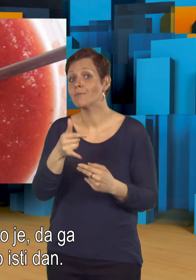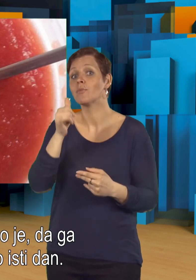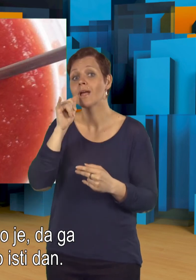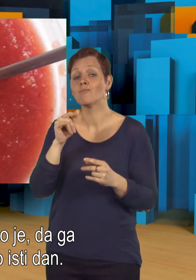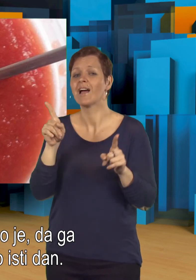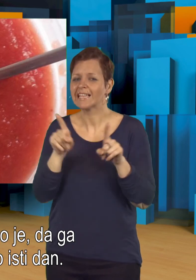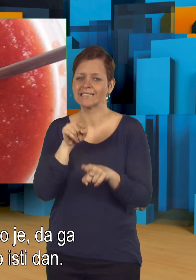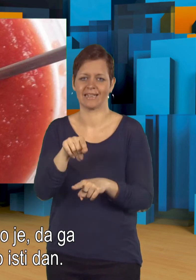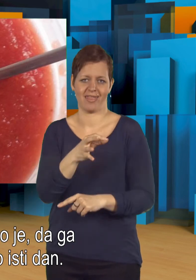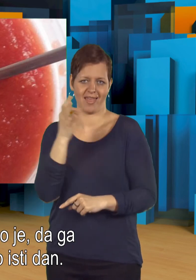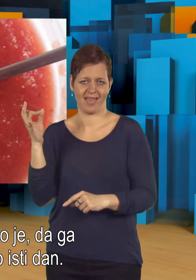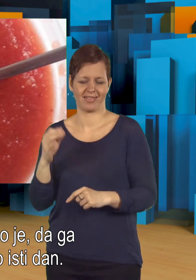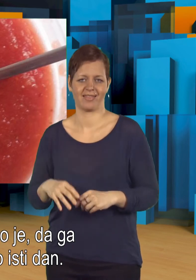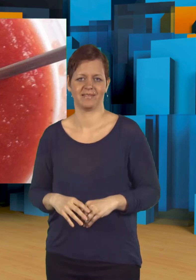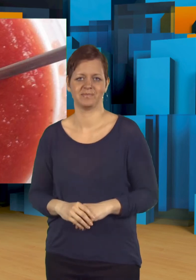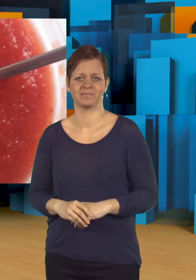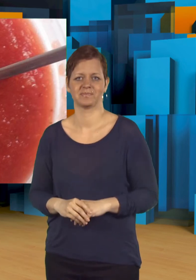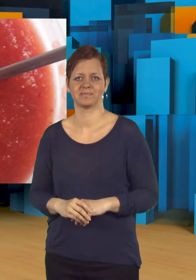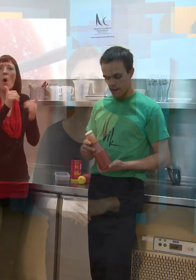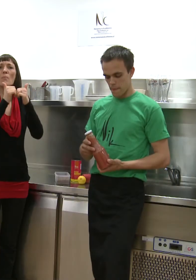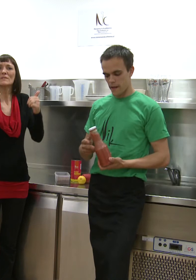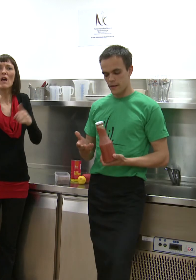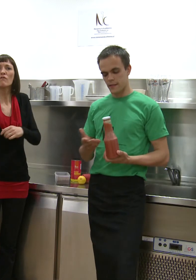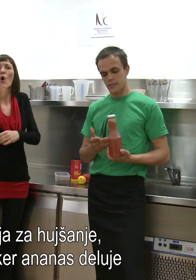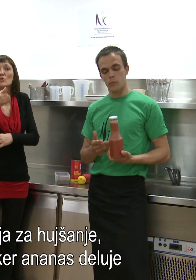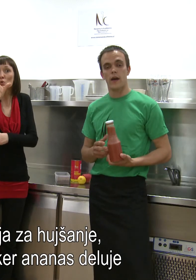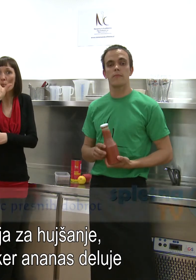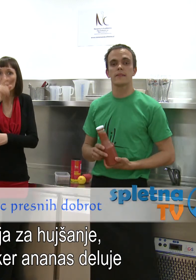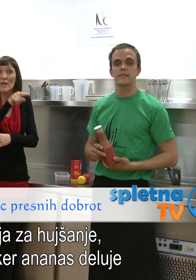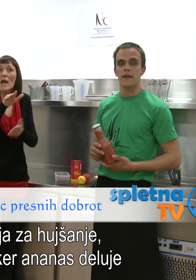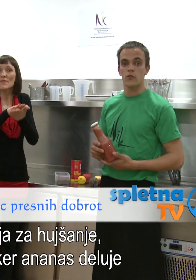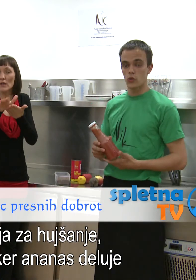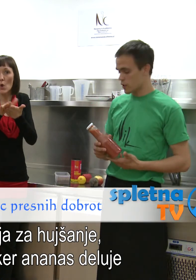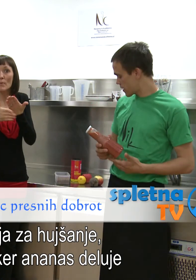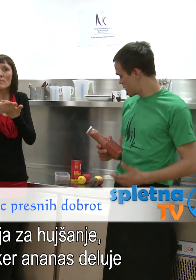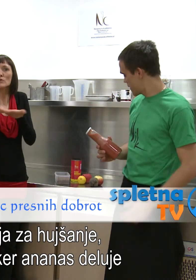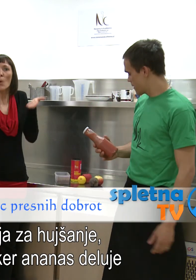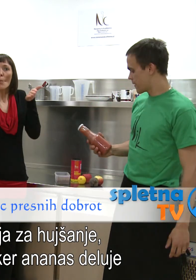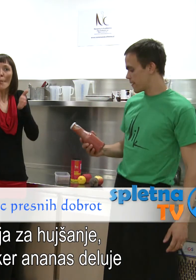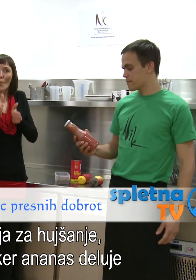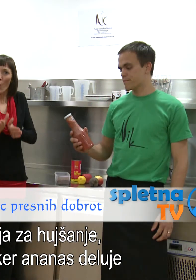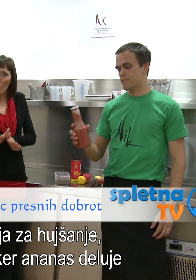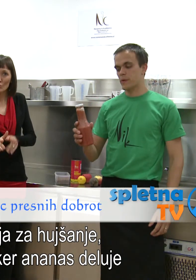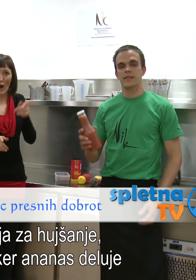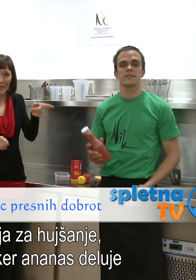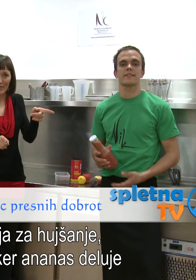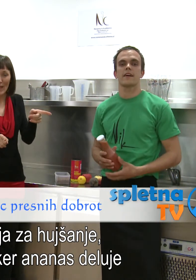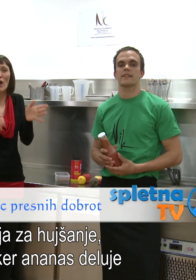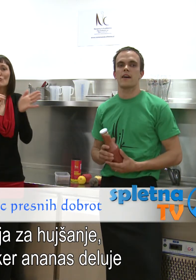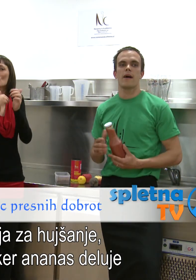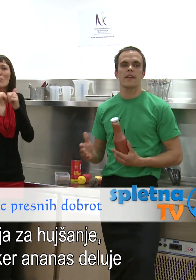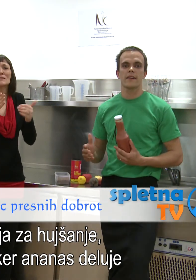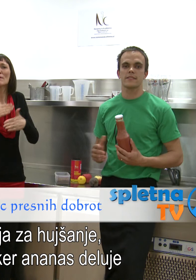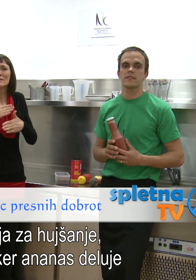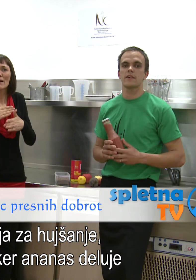Pomembno je, da ga popijemo isti dan. Ta se uporablja za hujšanje, predvsem zaradi tega,